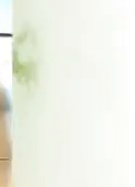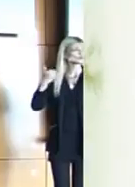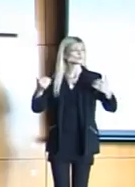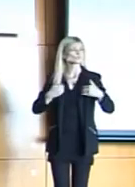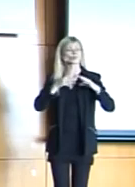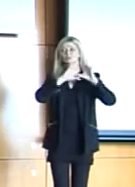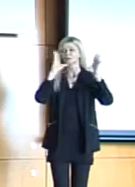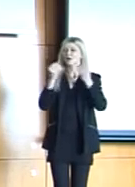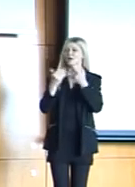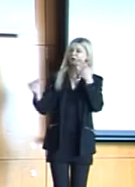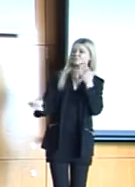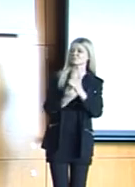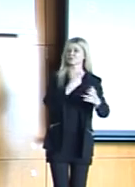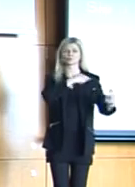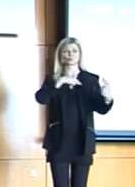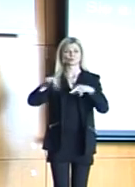wieder zurückgekommen sind